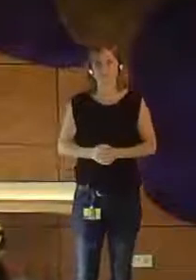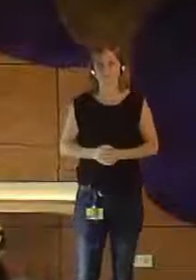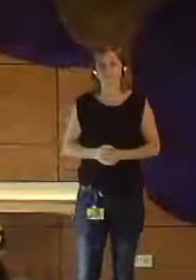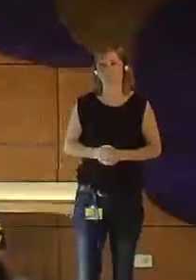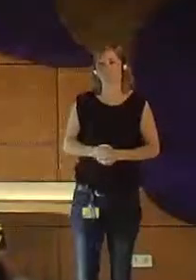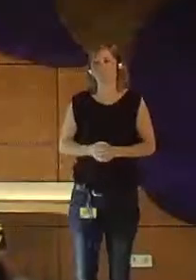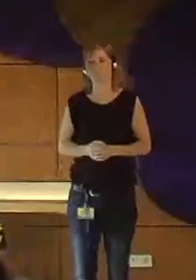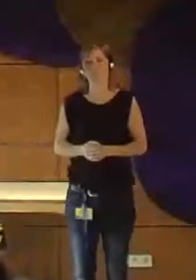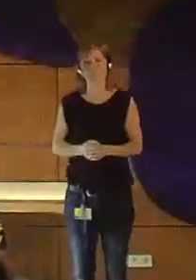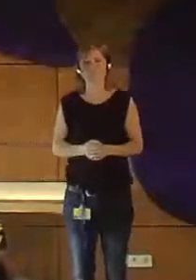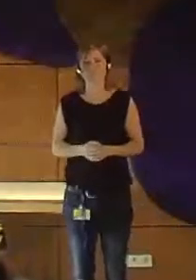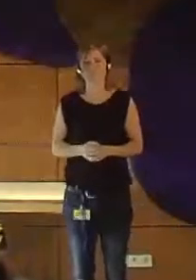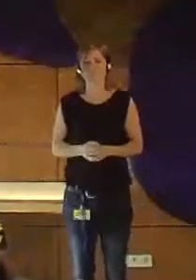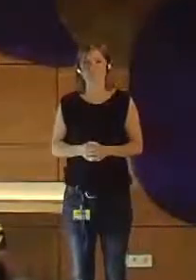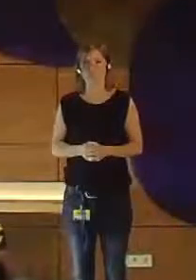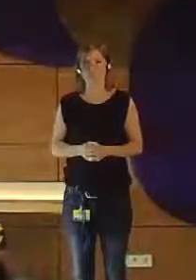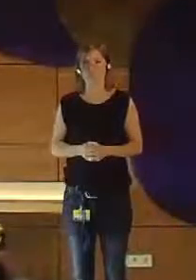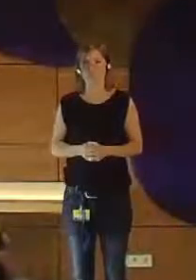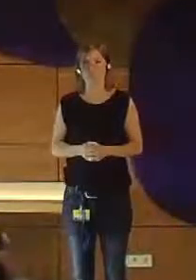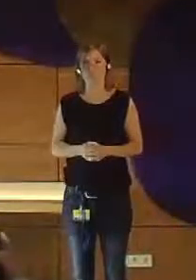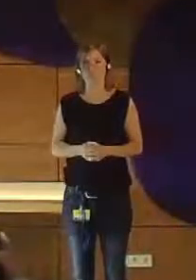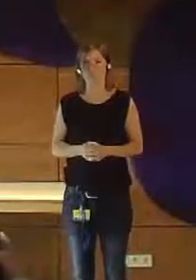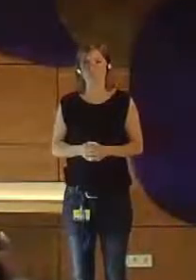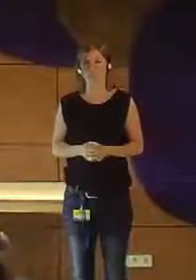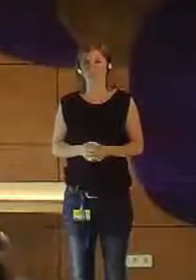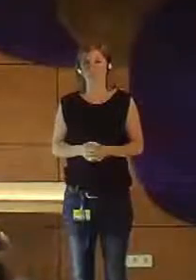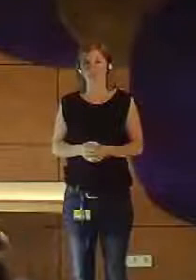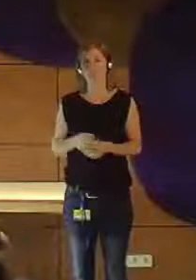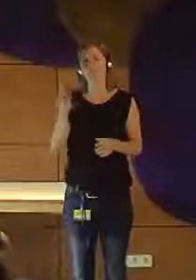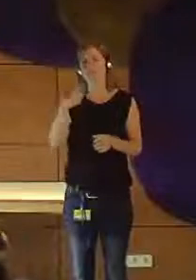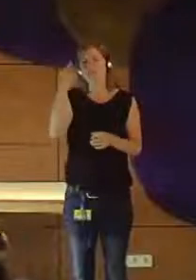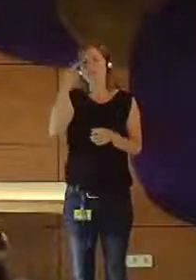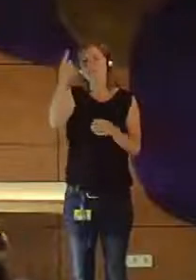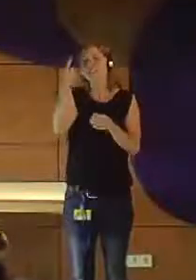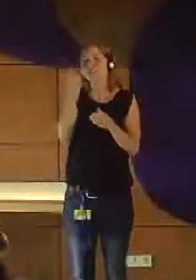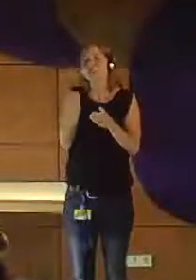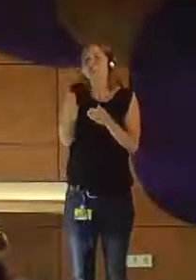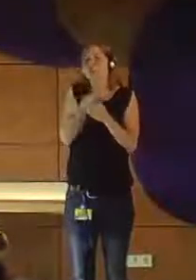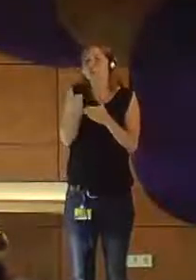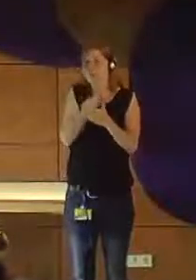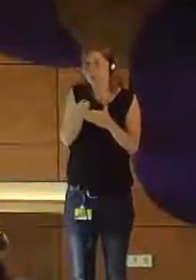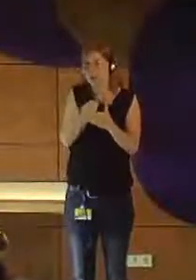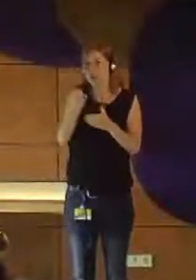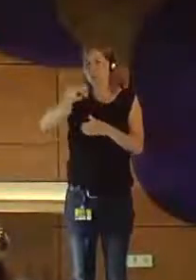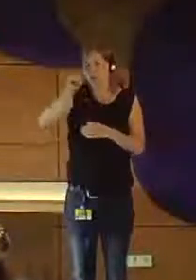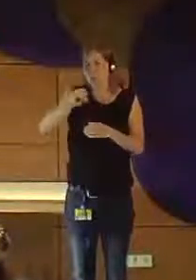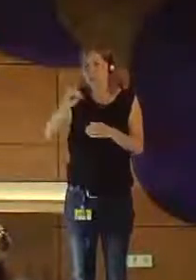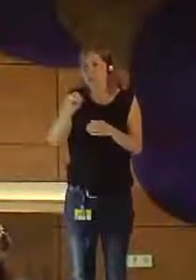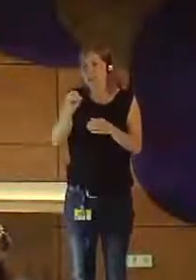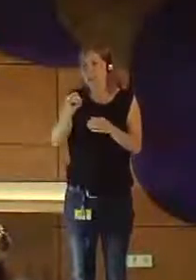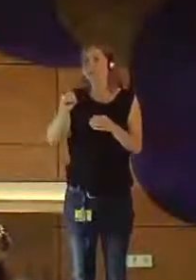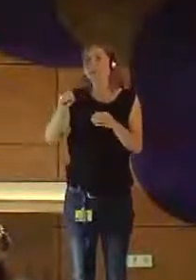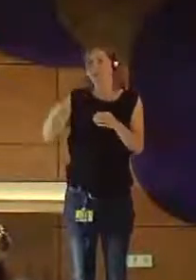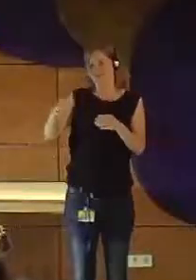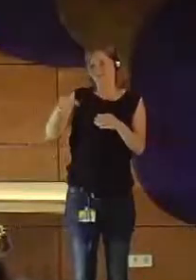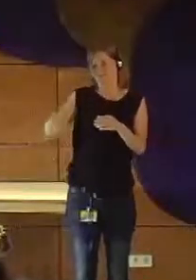we know that the synthetic estrogen is broken down by the liver whereas the natural, what's called a first pass effect,